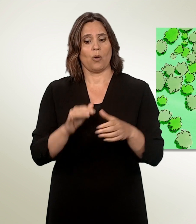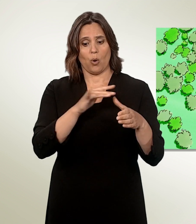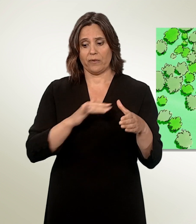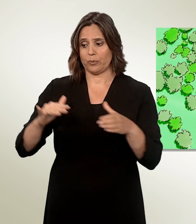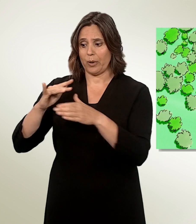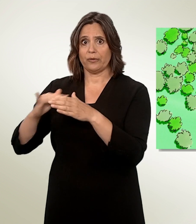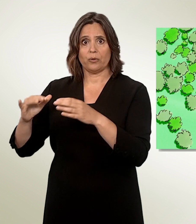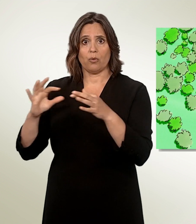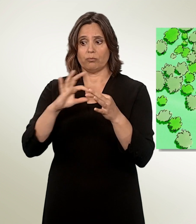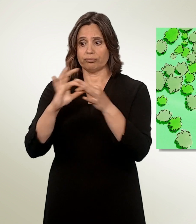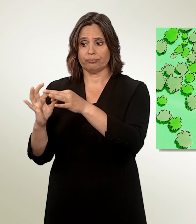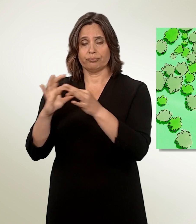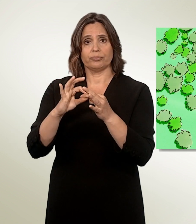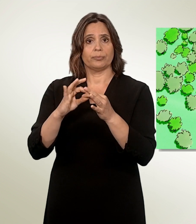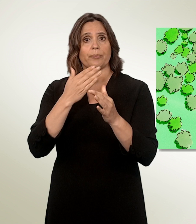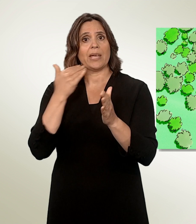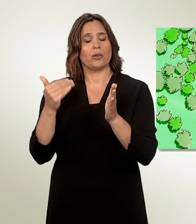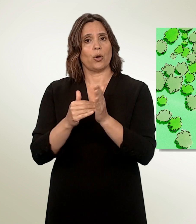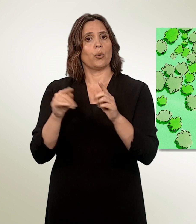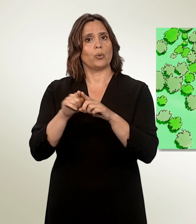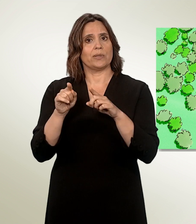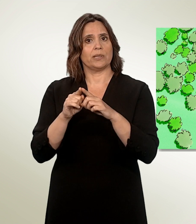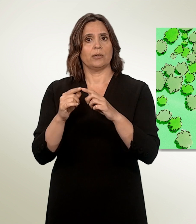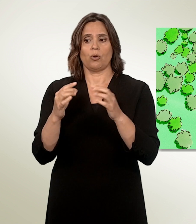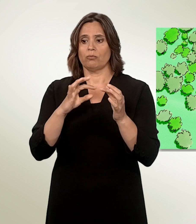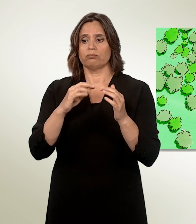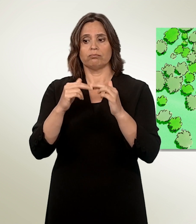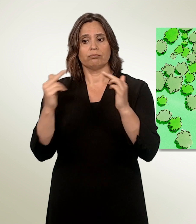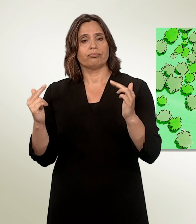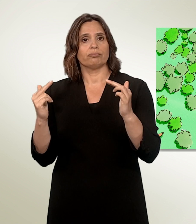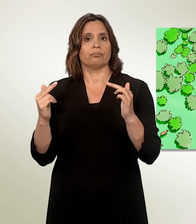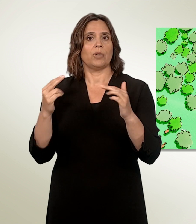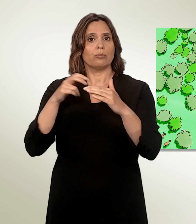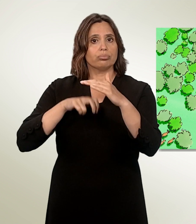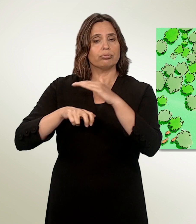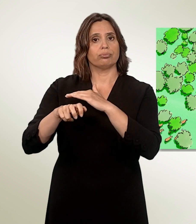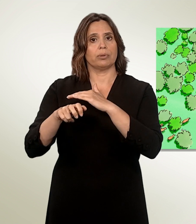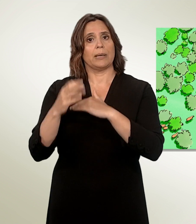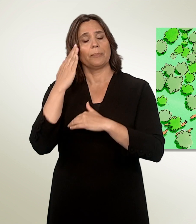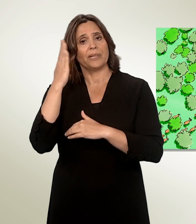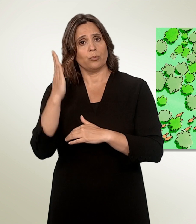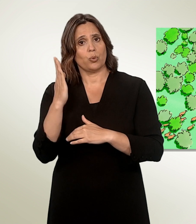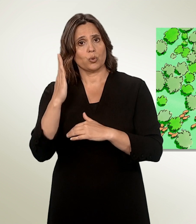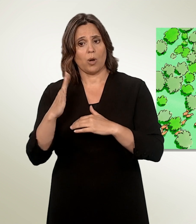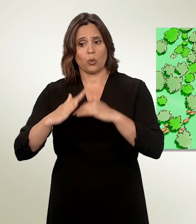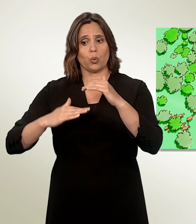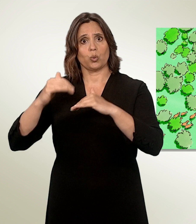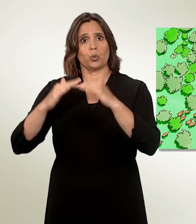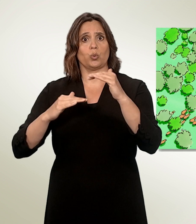reliés entre eux et les voies de liaison seront assurées. Là où cela est nécessaire, des ponts et des passages souterrains